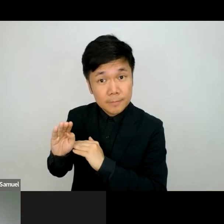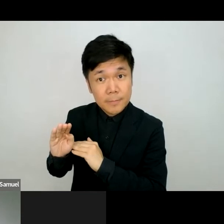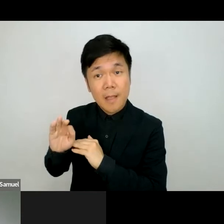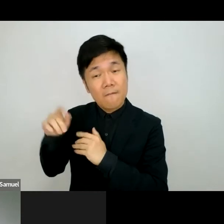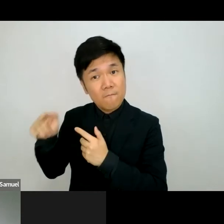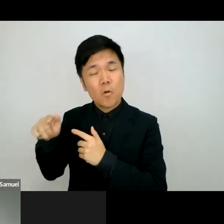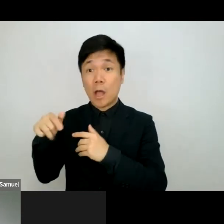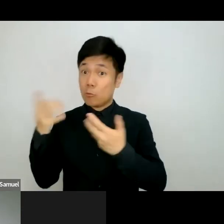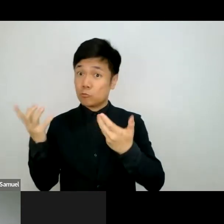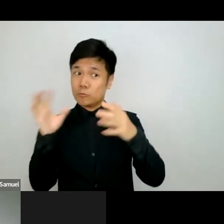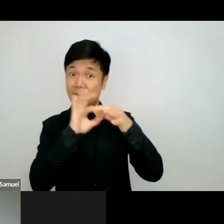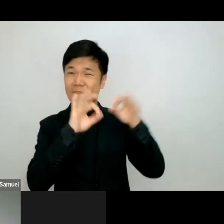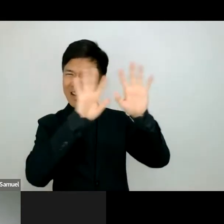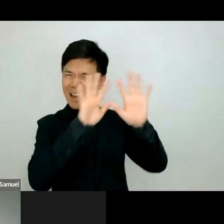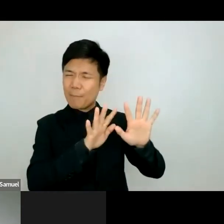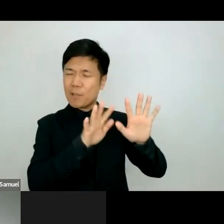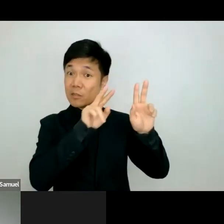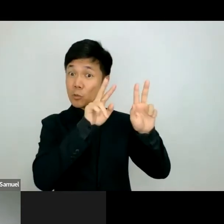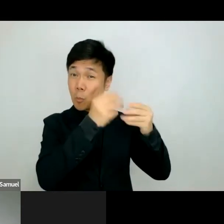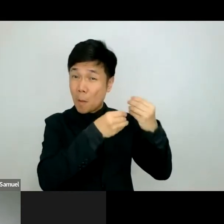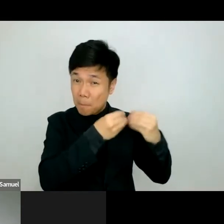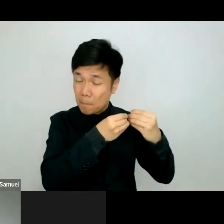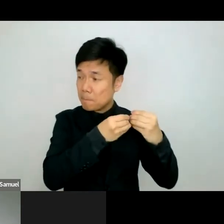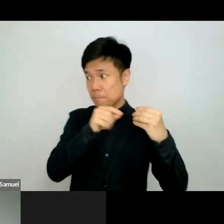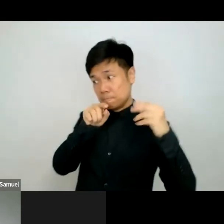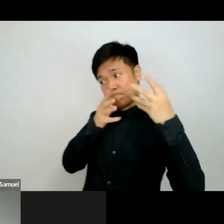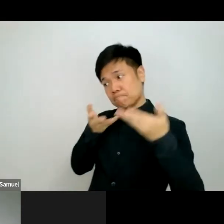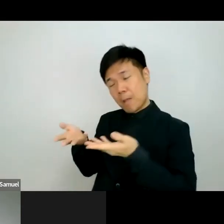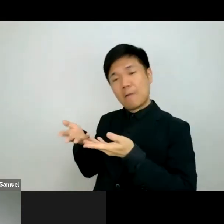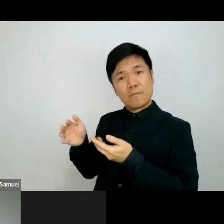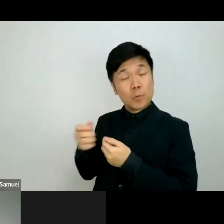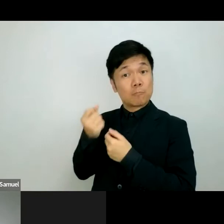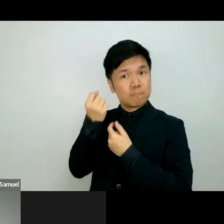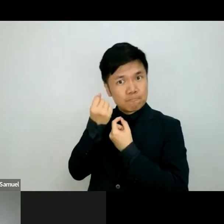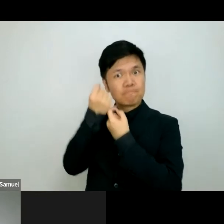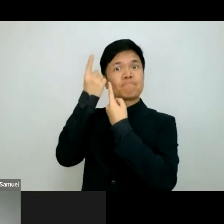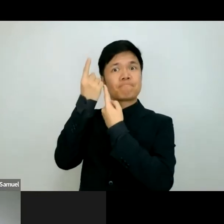balai. L'État devrait assurer la participation, la pleine participation des femmes